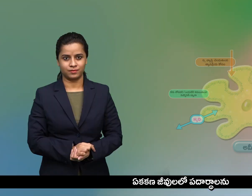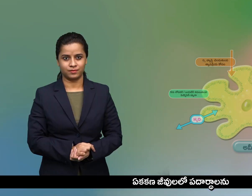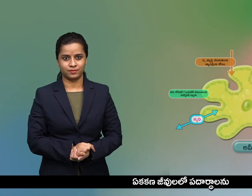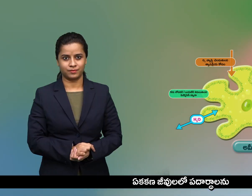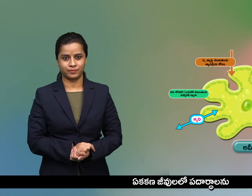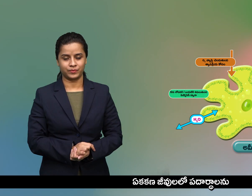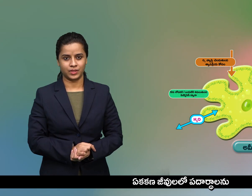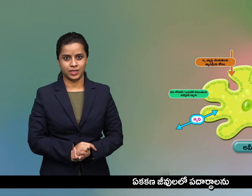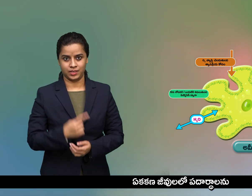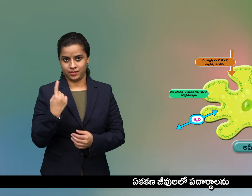ఏకకణ జీవులలో పదార్థాలను